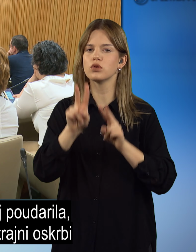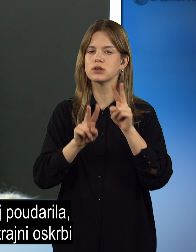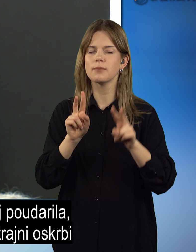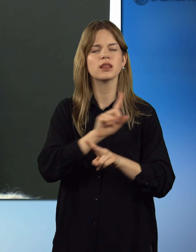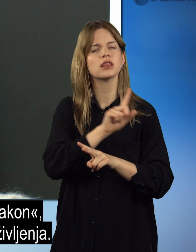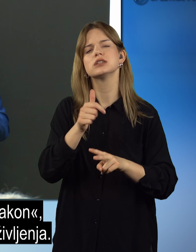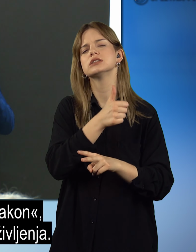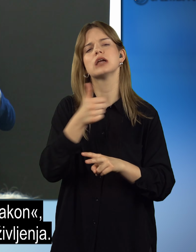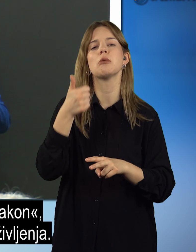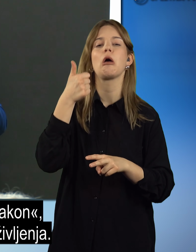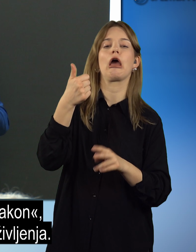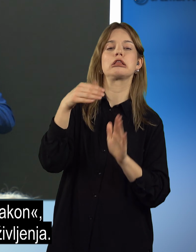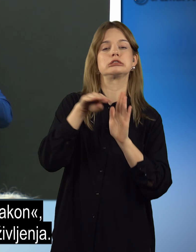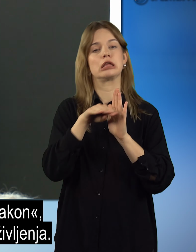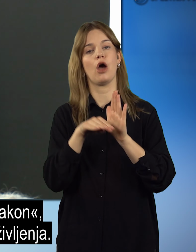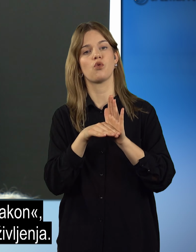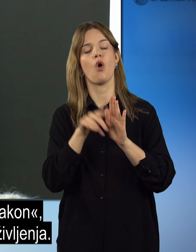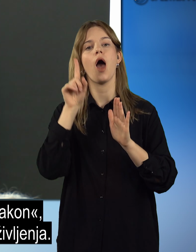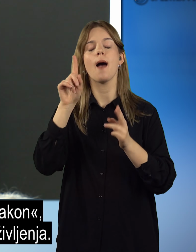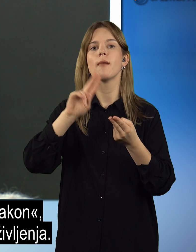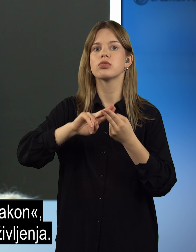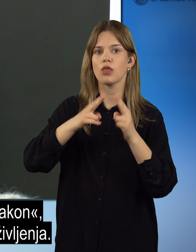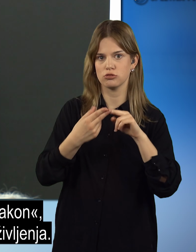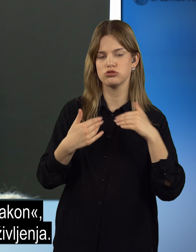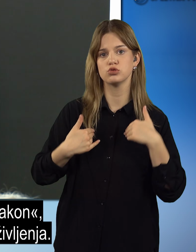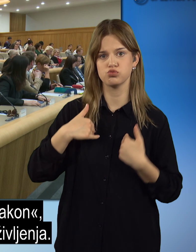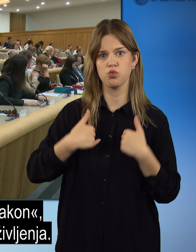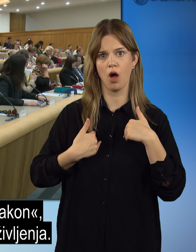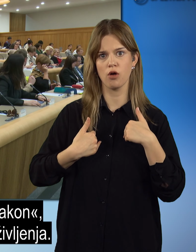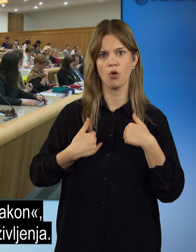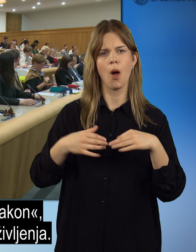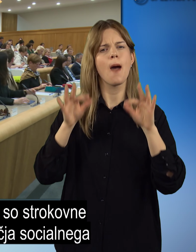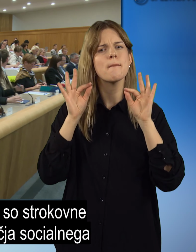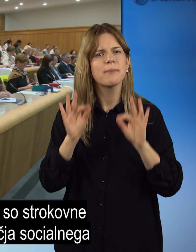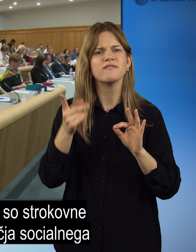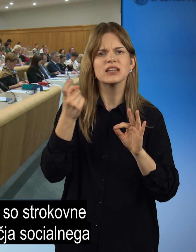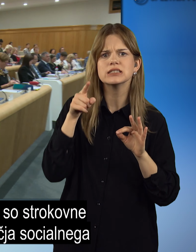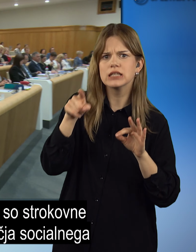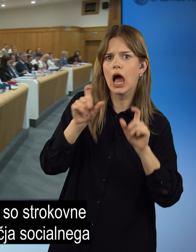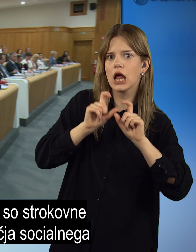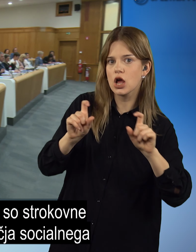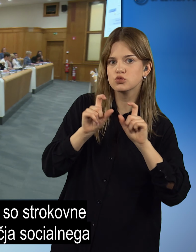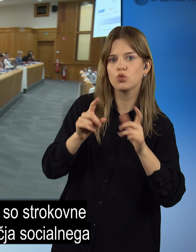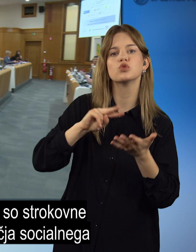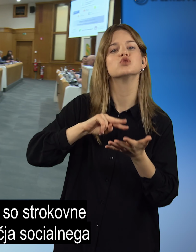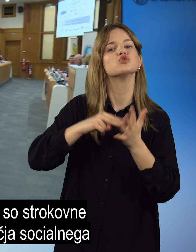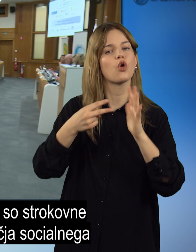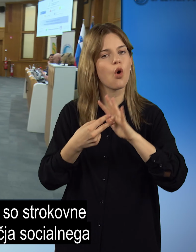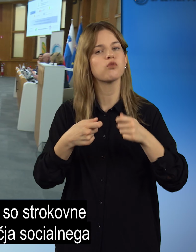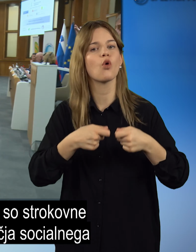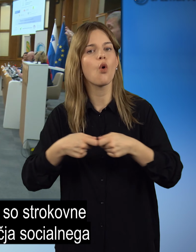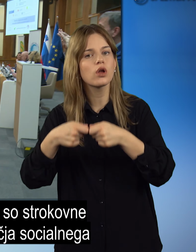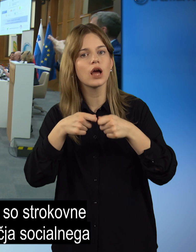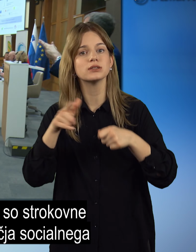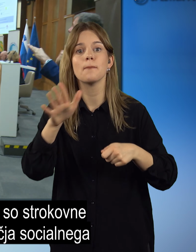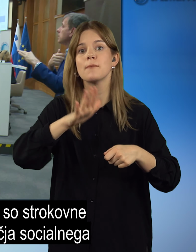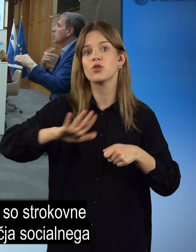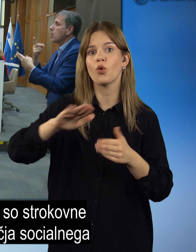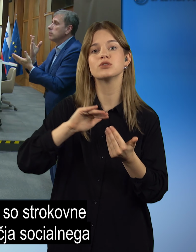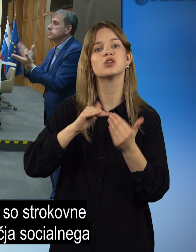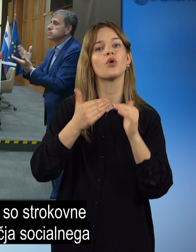dolgotrajni oskrbi ni zgolj en zakon, temveč način življenja. Prav iz tega razloga so strokovne organizacije